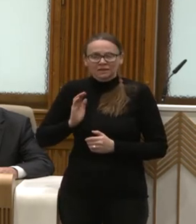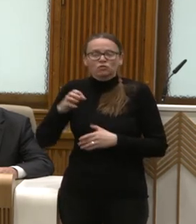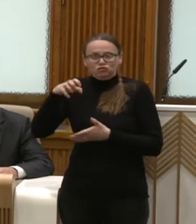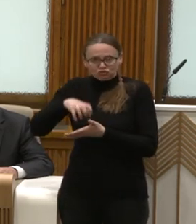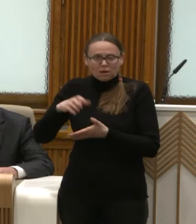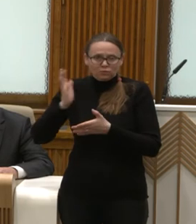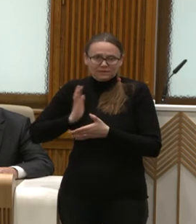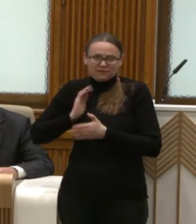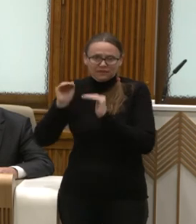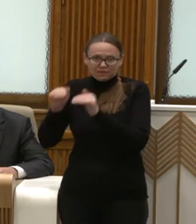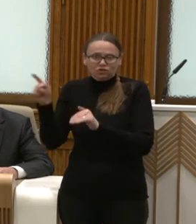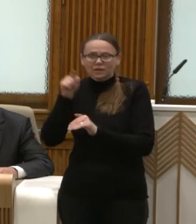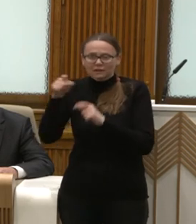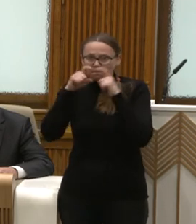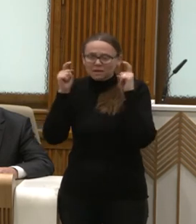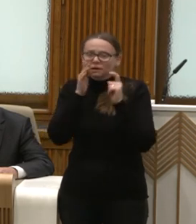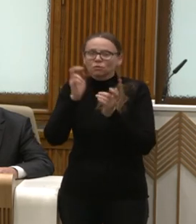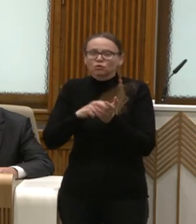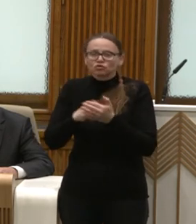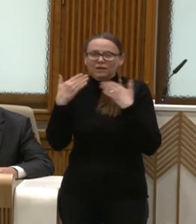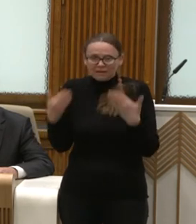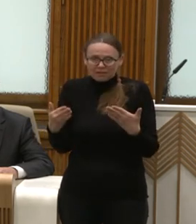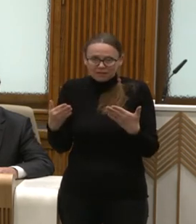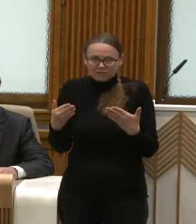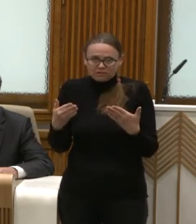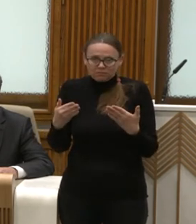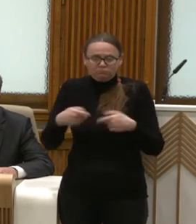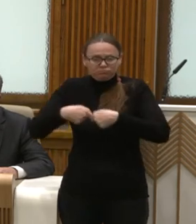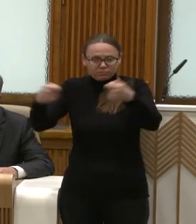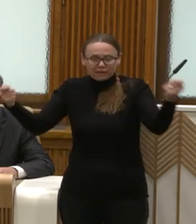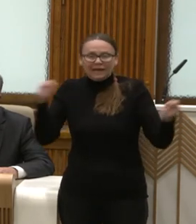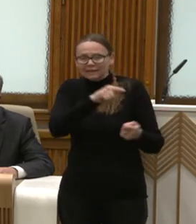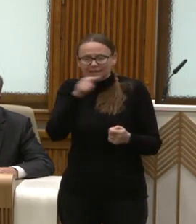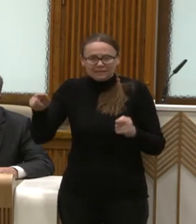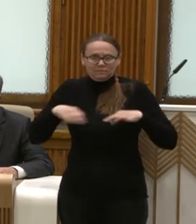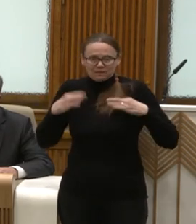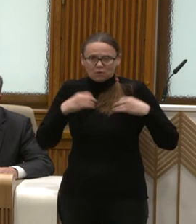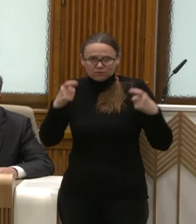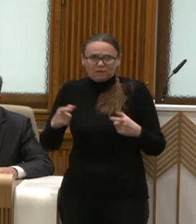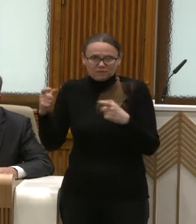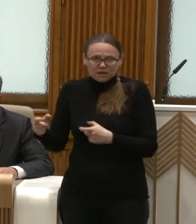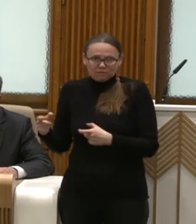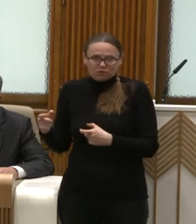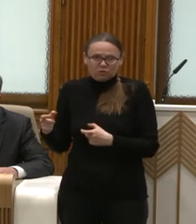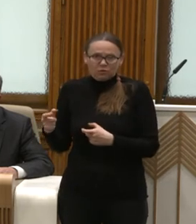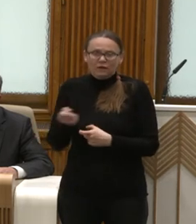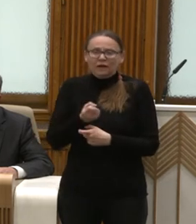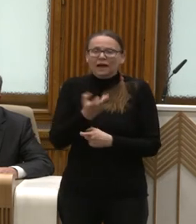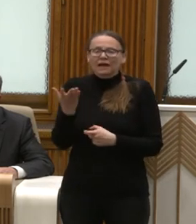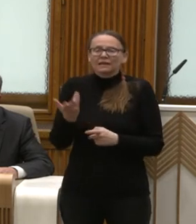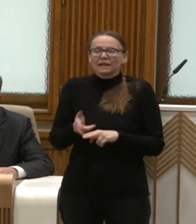štabu civilne zaščite in te maske bodo še danes distribuirane tistim zdravstvenim zavodom, kjer jih